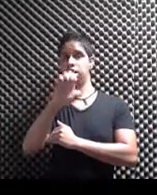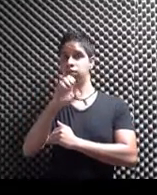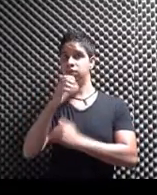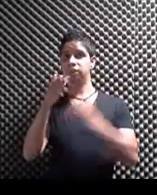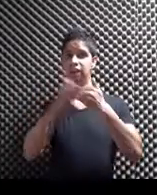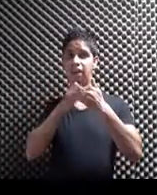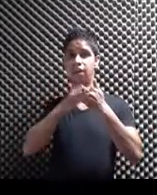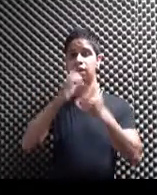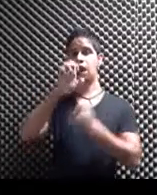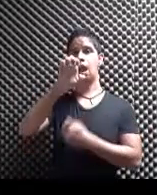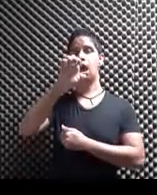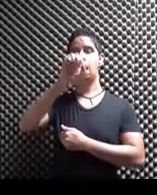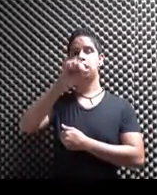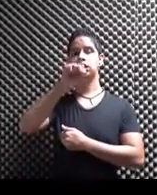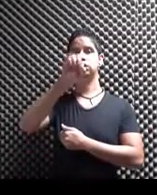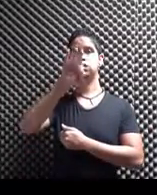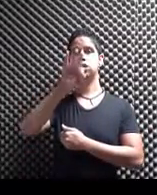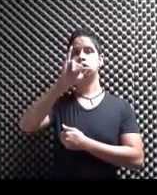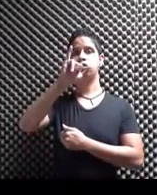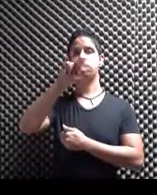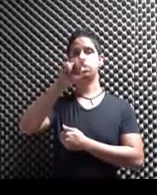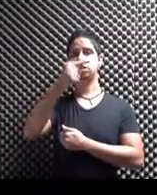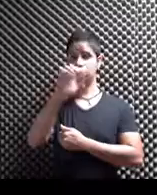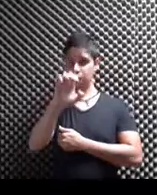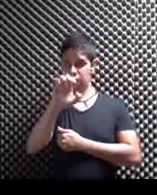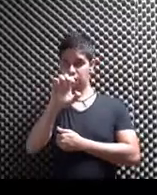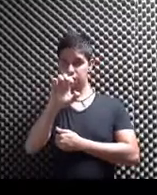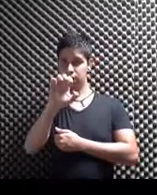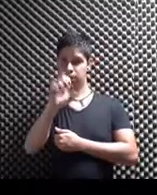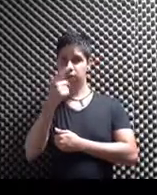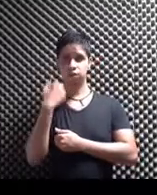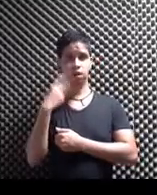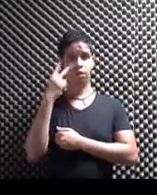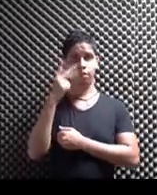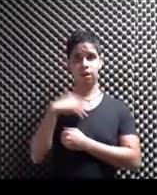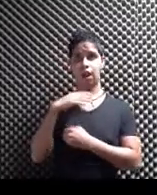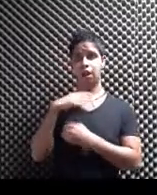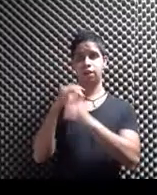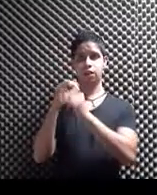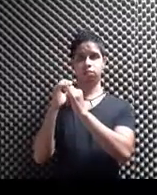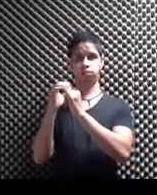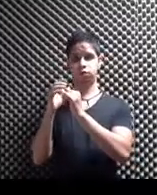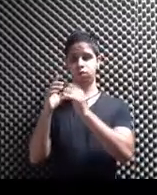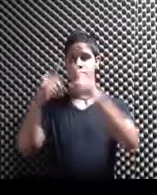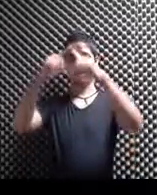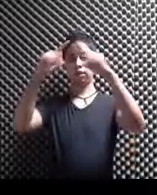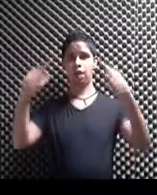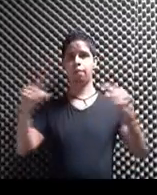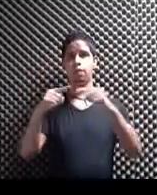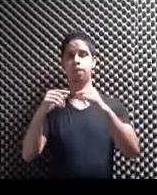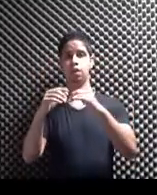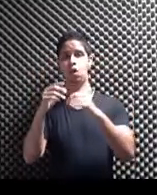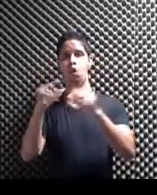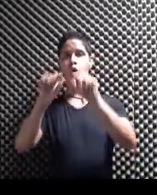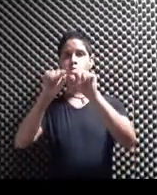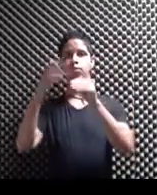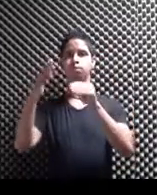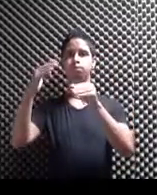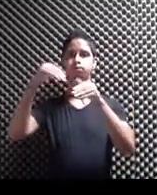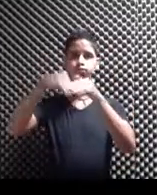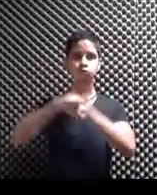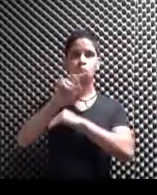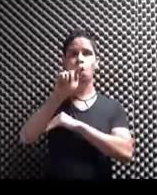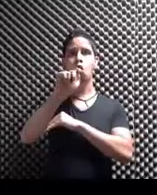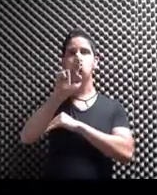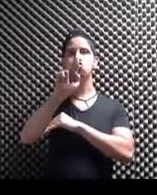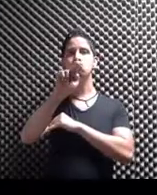aparecen unos hallazgos claros en tablillas a mano izquierda y a derecha a lo largo de ese túnel de cosas que